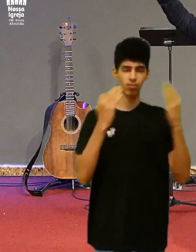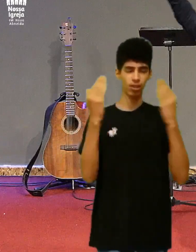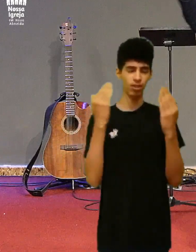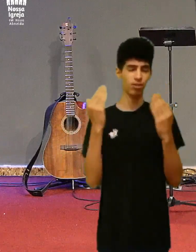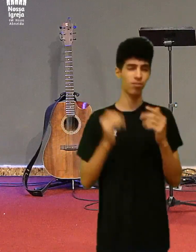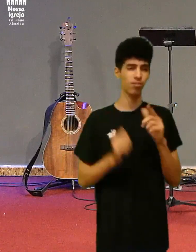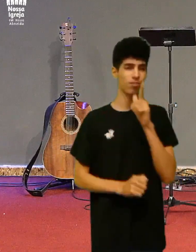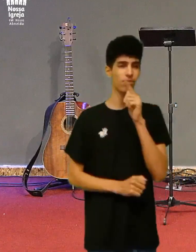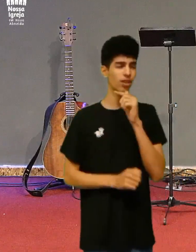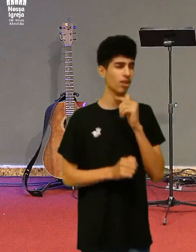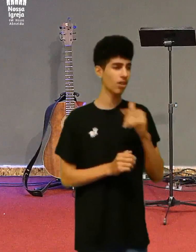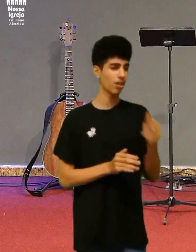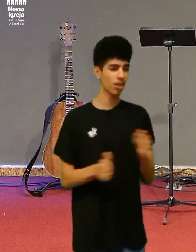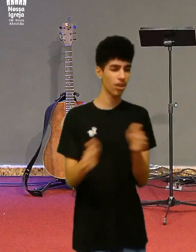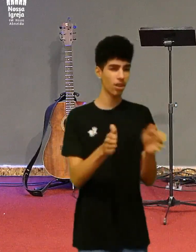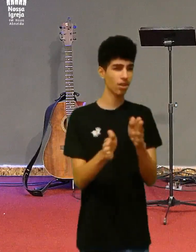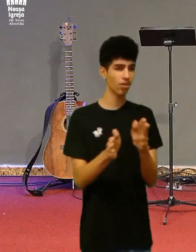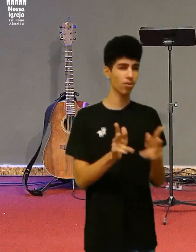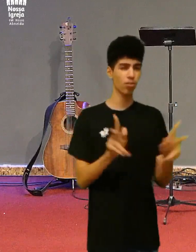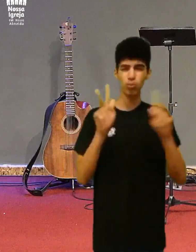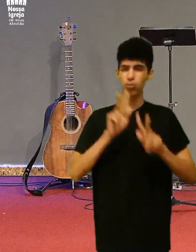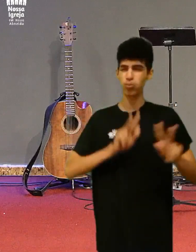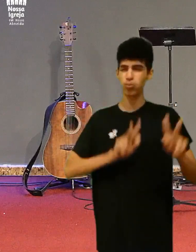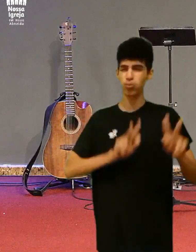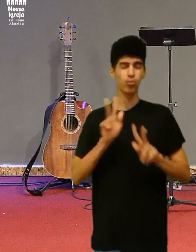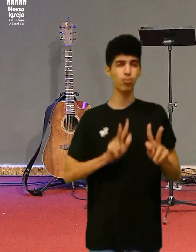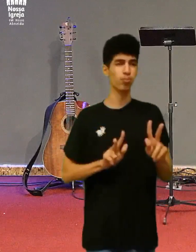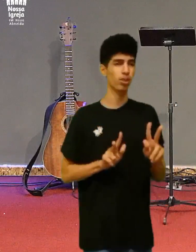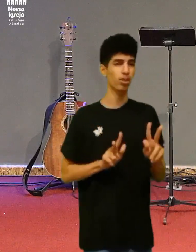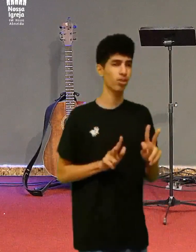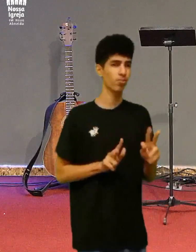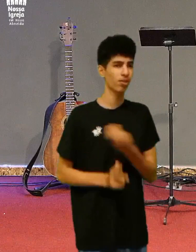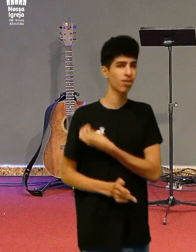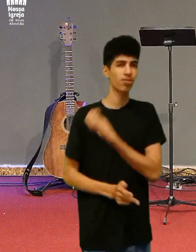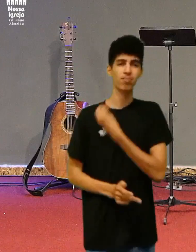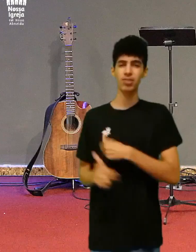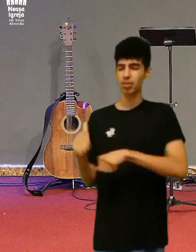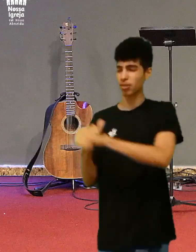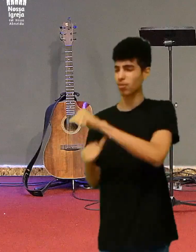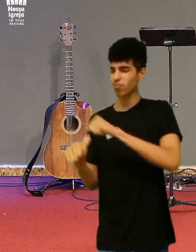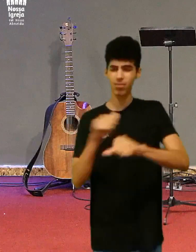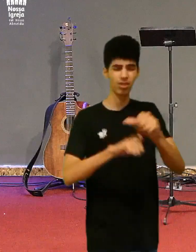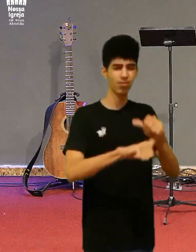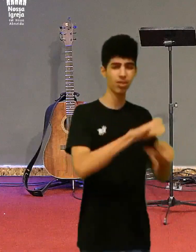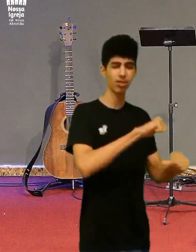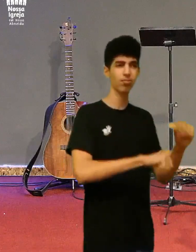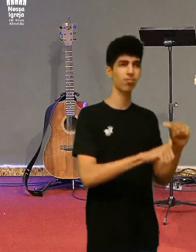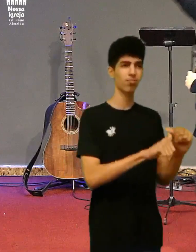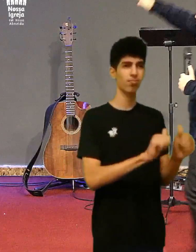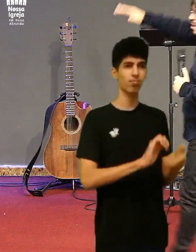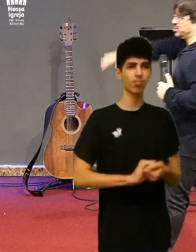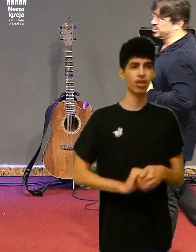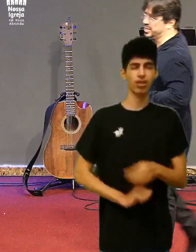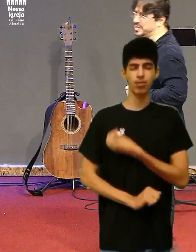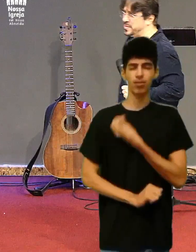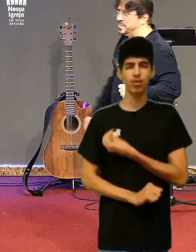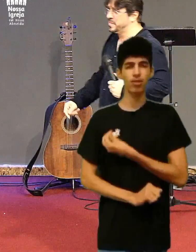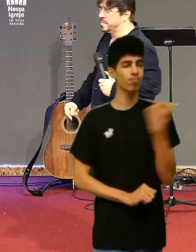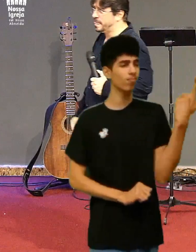Ezequiel. Reaviva, meu Deus, reaviva, meu Pai, reaviva, meu Deus.